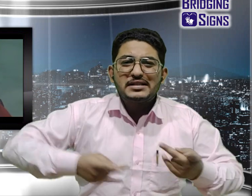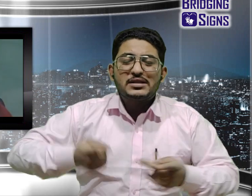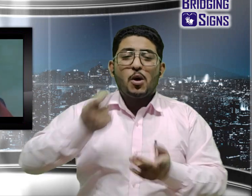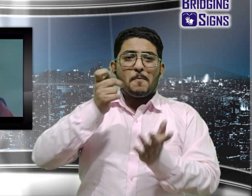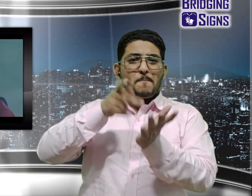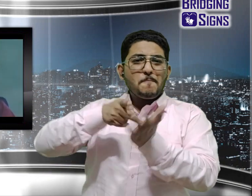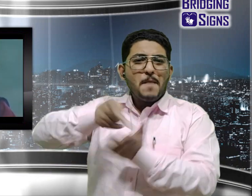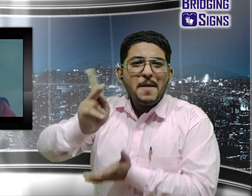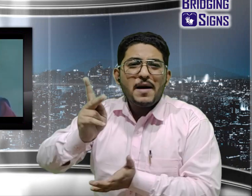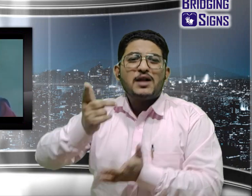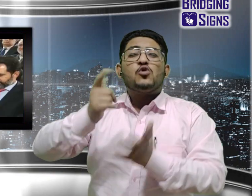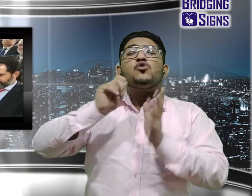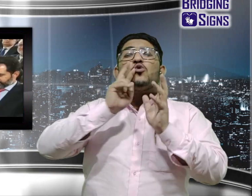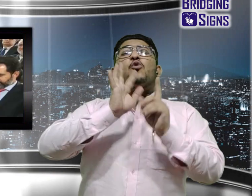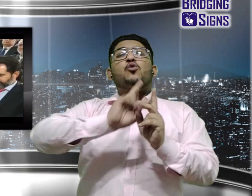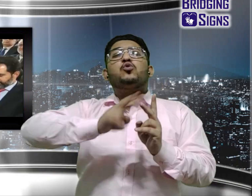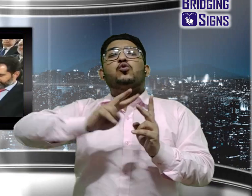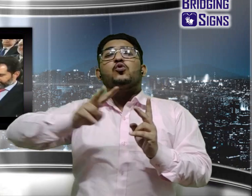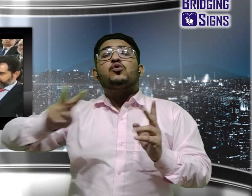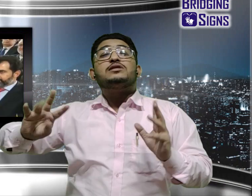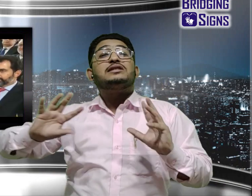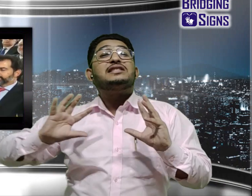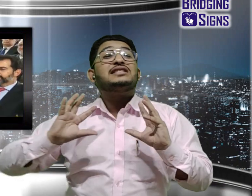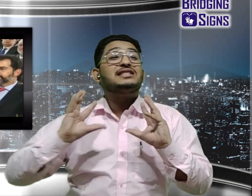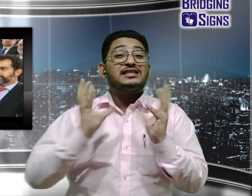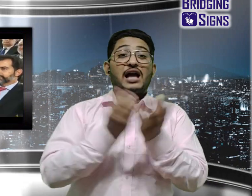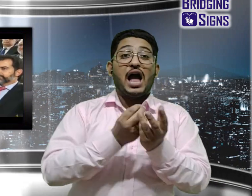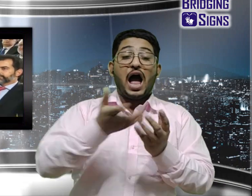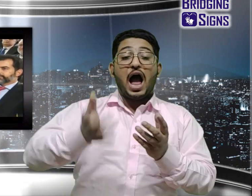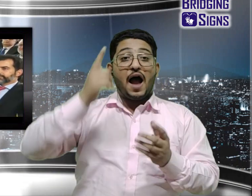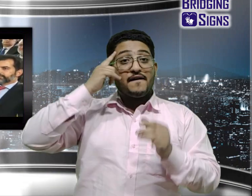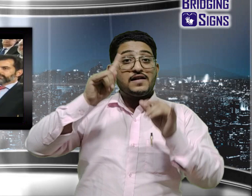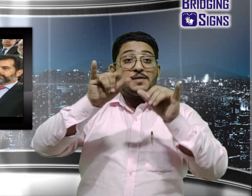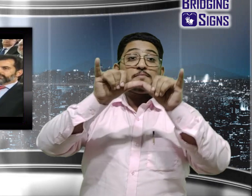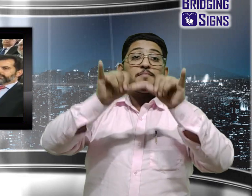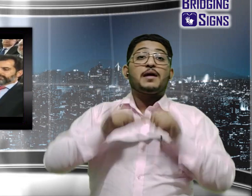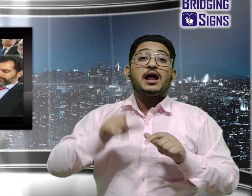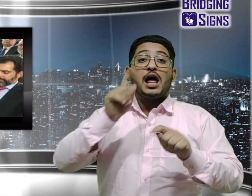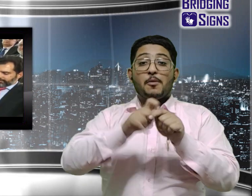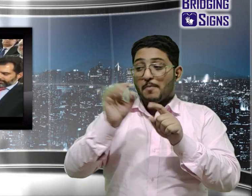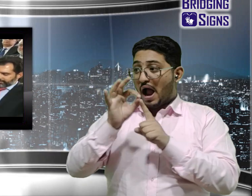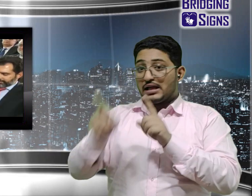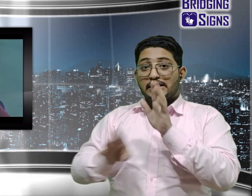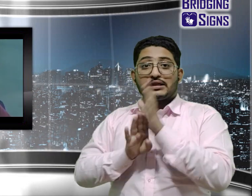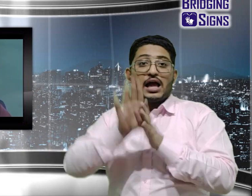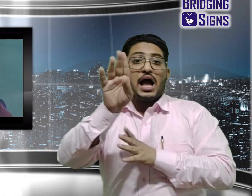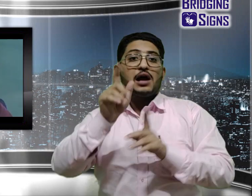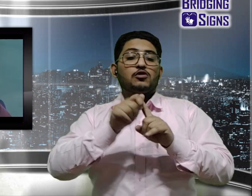चाहे वो पेमेंट्स हो, हर वर्टिकल में $1 बिलियन कंपनीज बनने की अपॉर्चुनिटी है पाकिस्तान में। आज